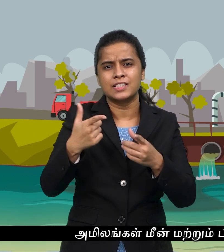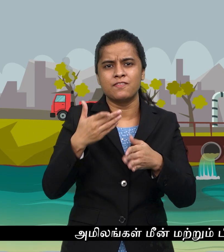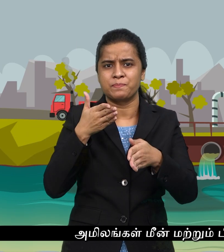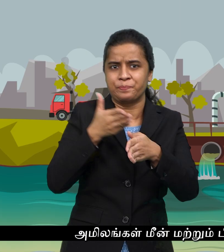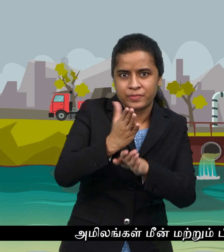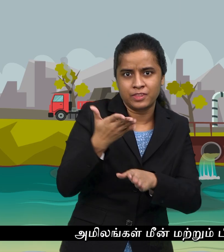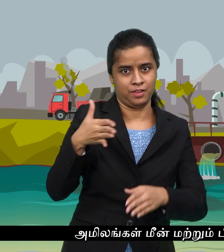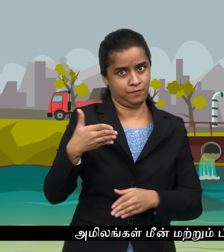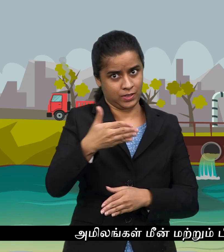உயிரினங்களை கொன்றுவிடும்.